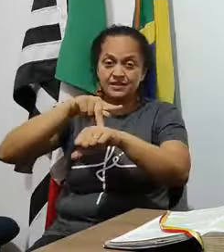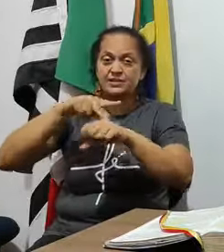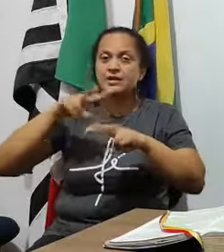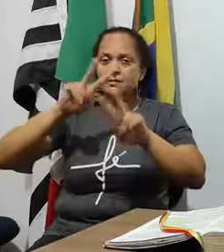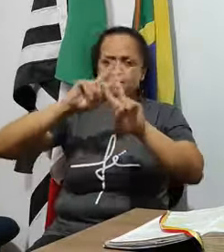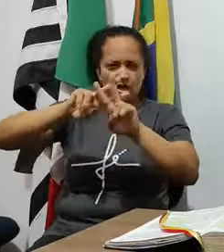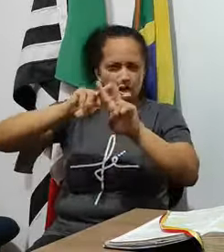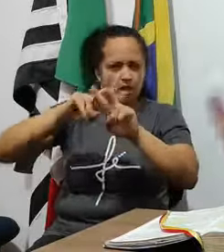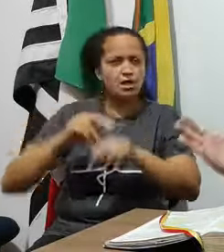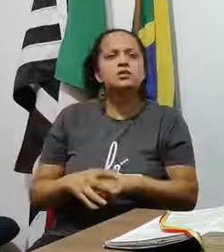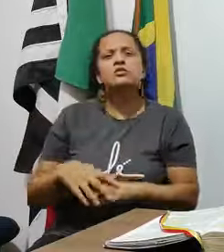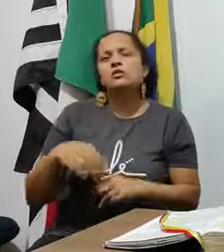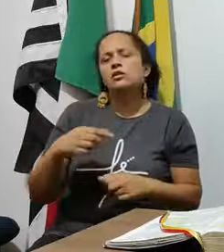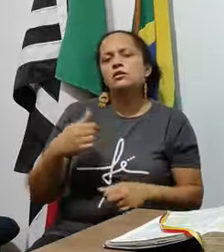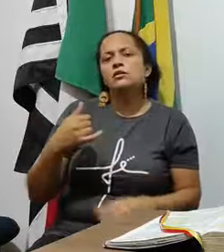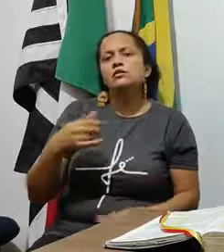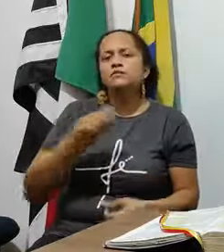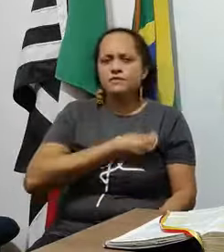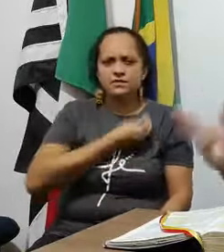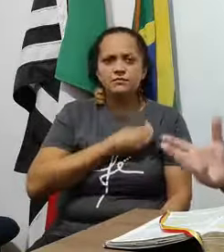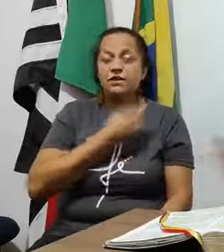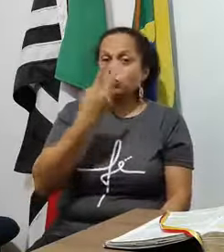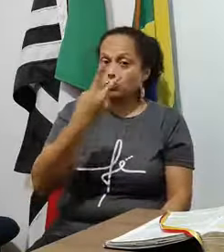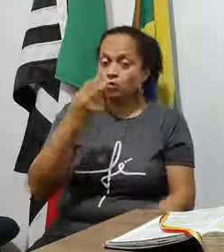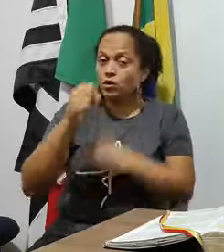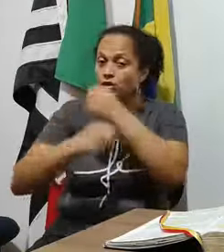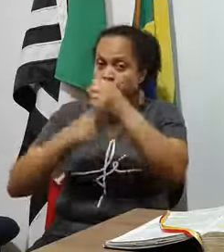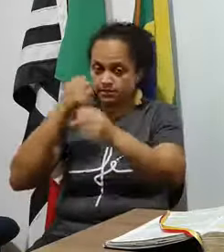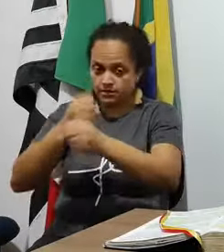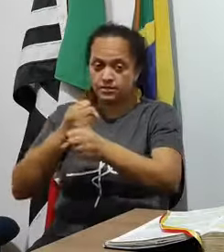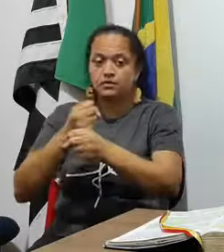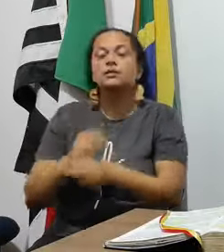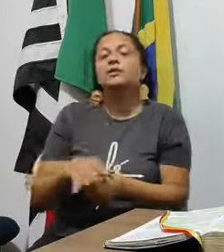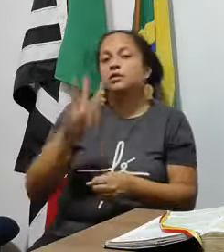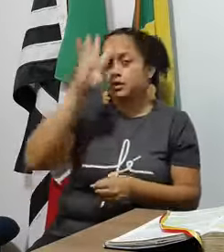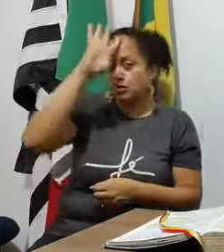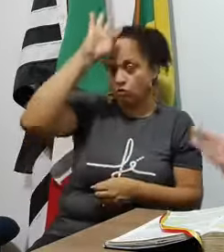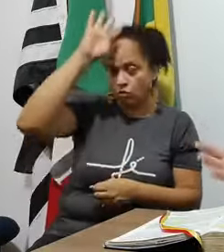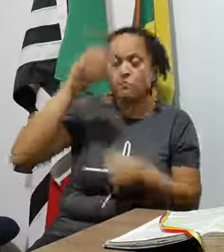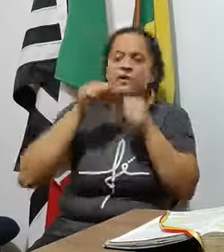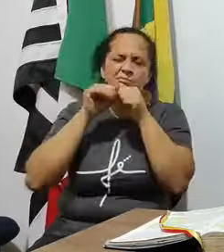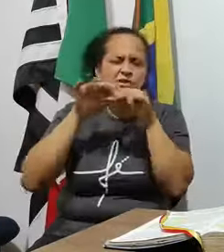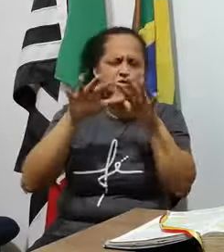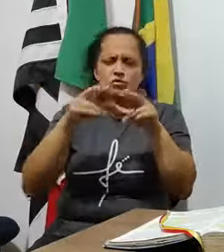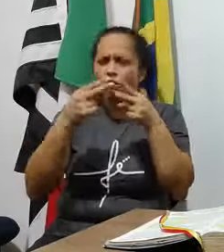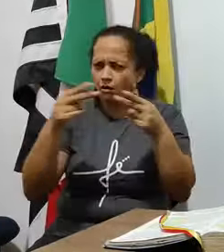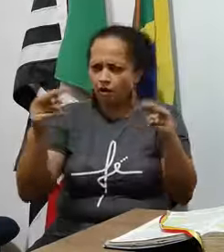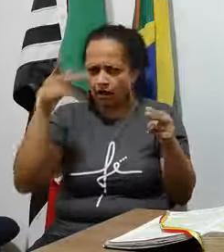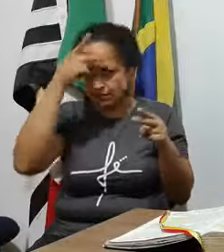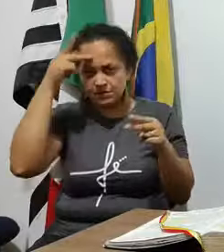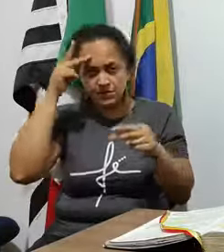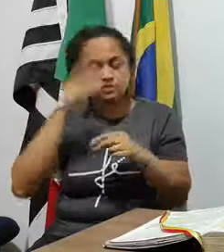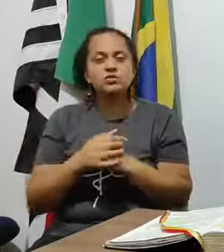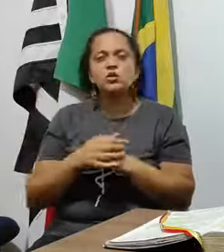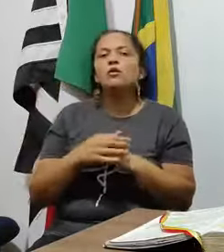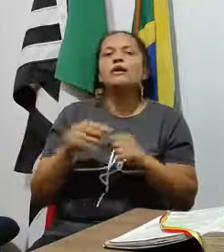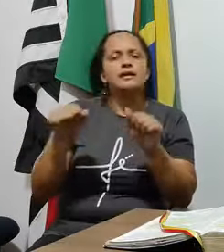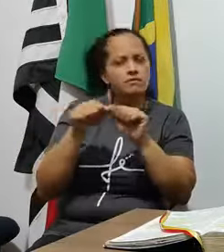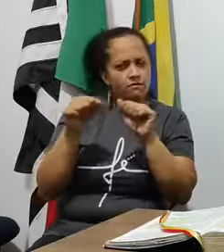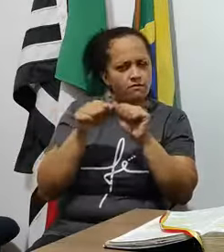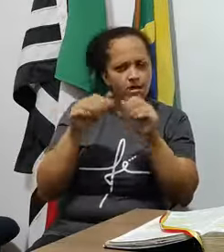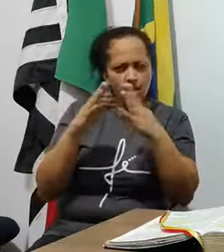o evangelho, ele ganhou muitas almas ali, fortaleceu a igreja em Roma, deu instruções, né? E ele